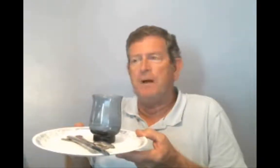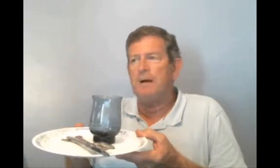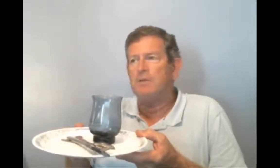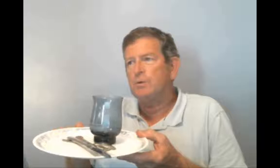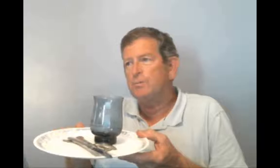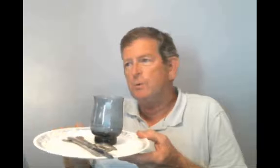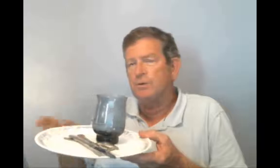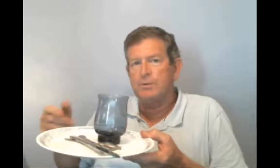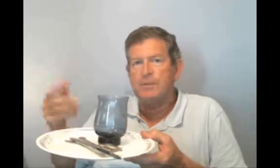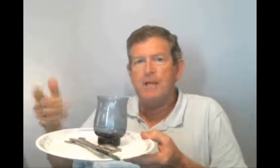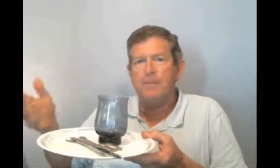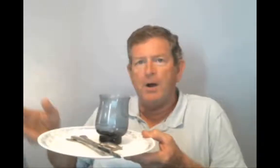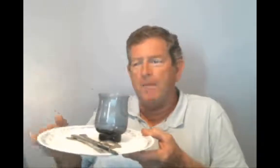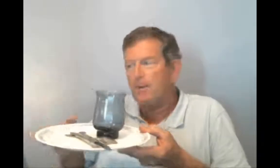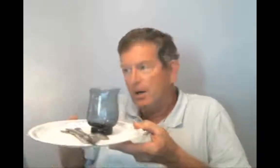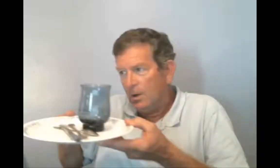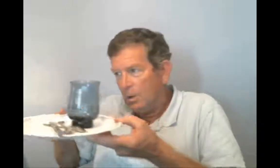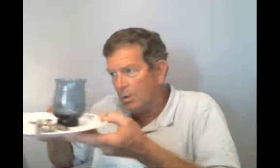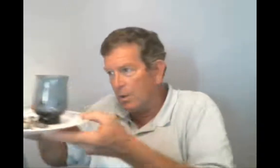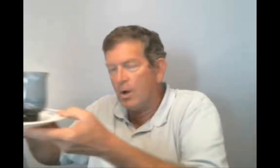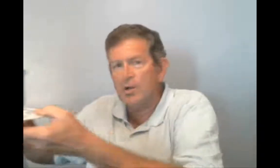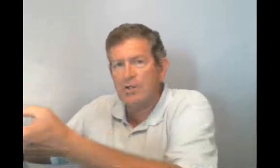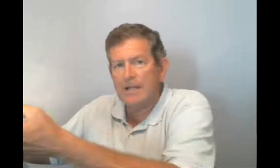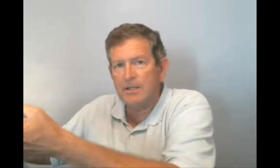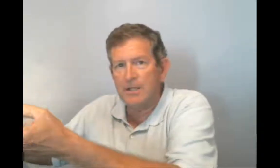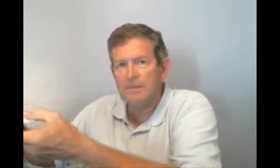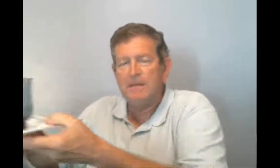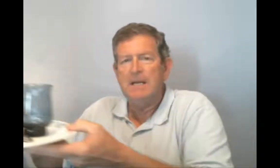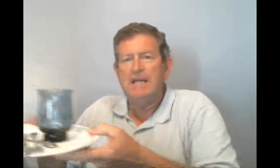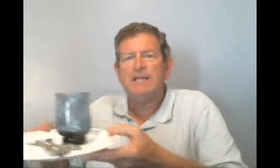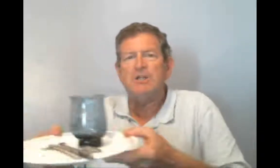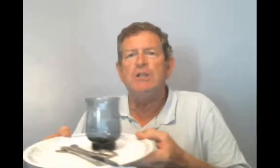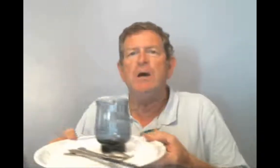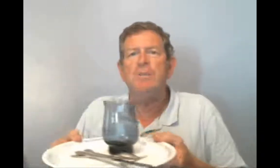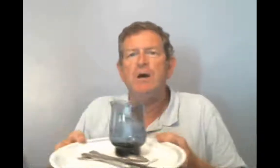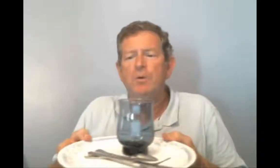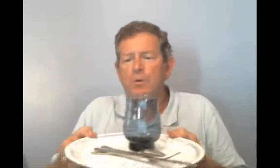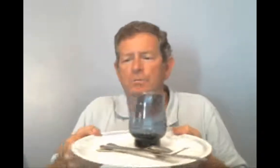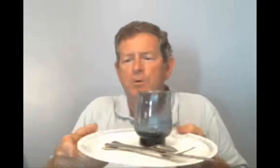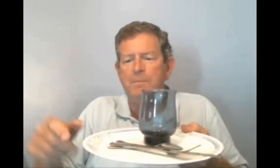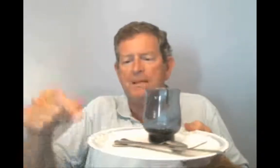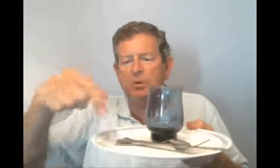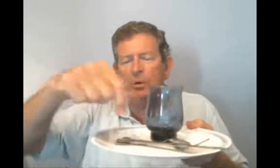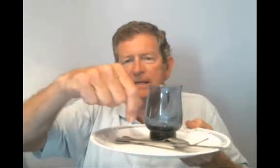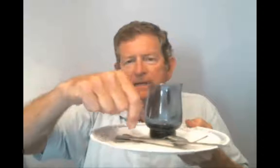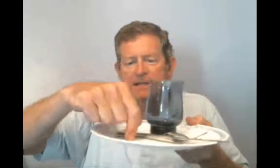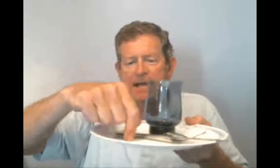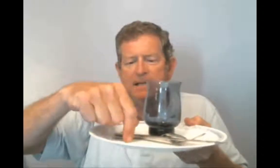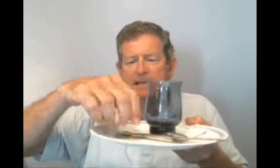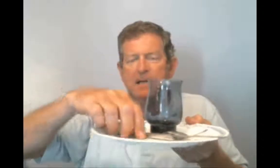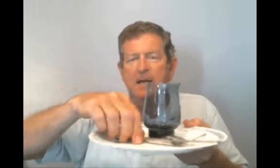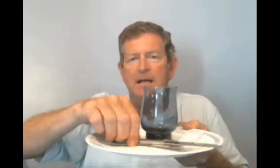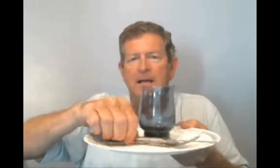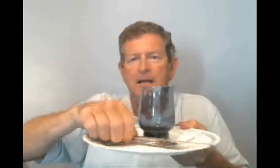repas, pour ce qui est propre, on le range là-dedans. Il s'agit d'un meuble où nous mettons les assiettes,